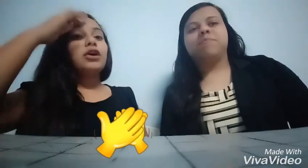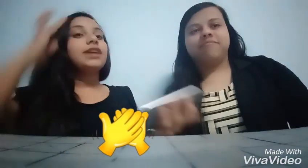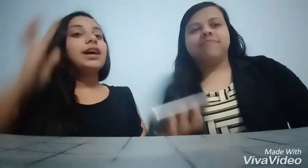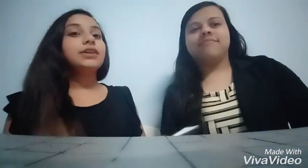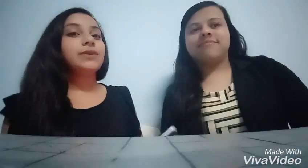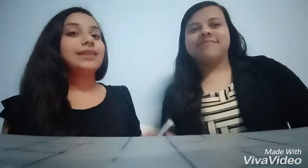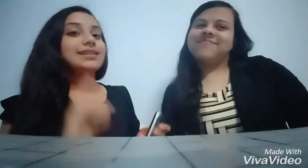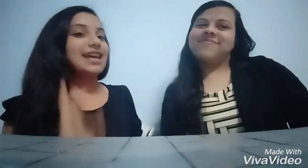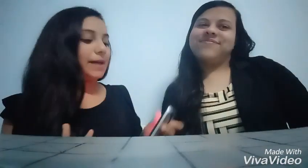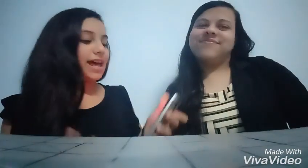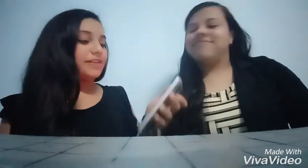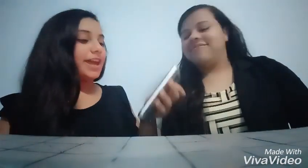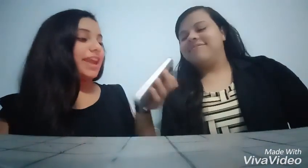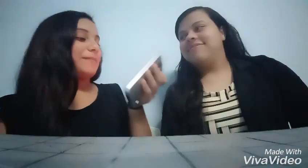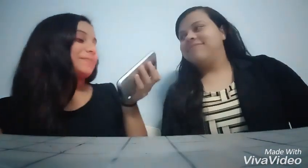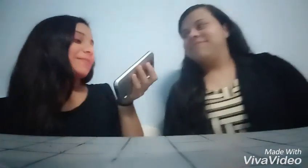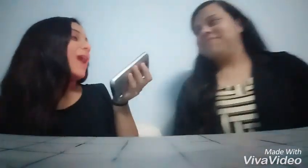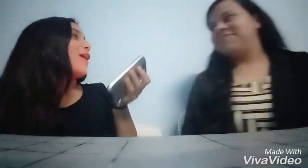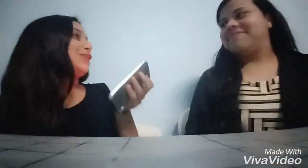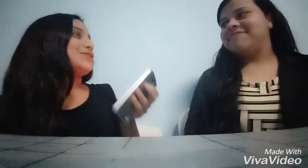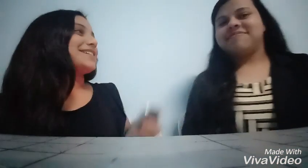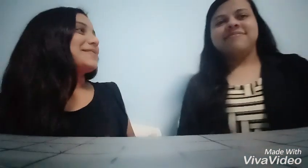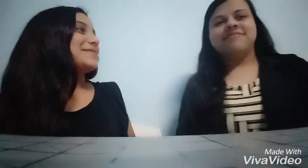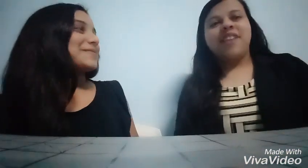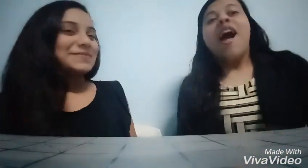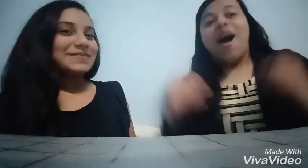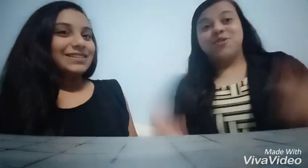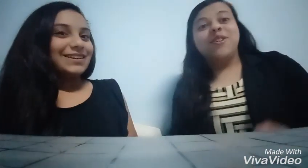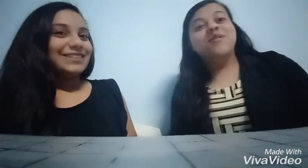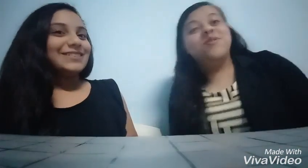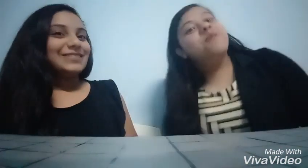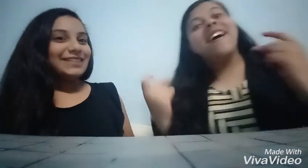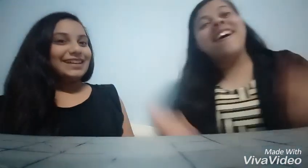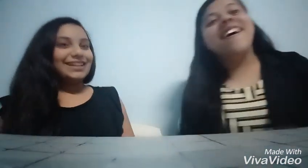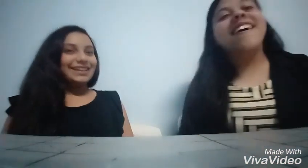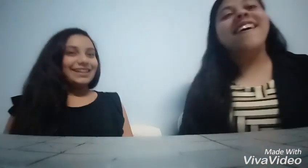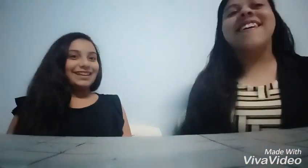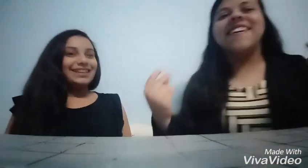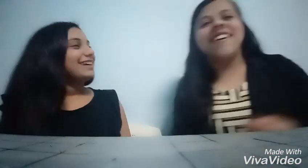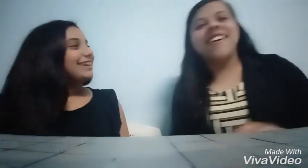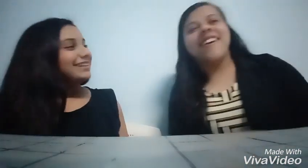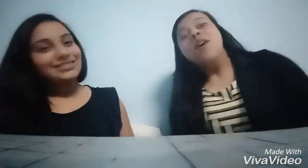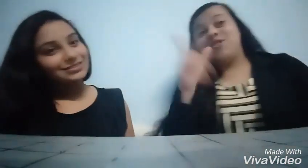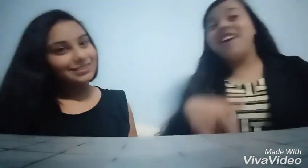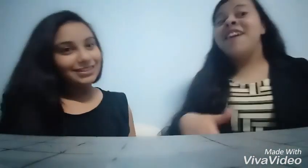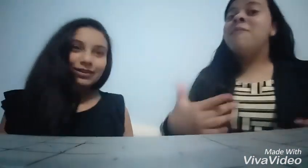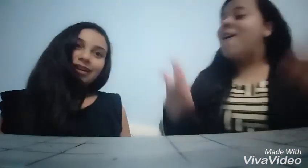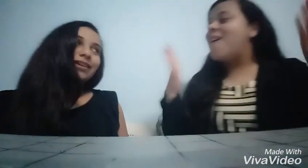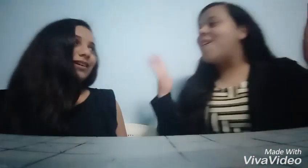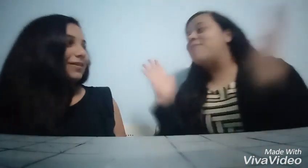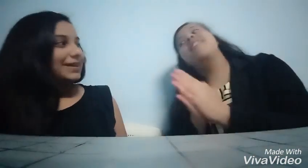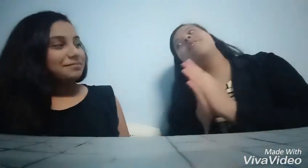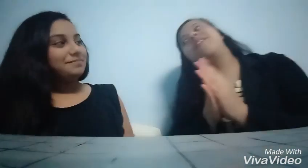Tá. Voltando, a terceira palavra é olhos. Aos olhos do pai, você é uma obra.